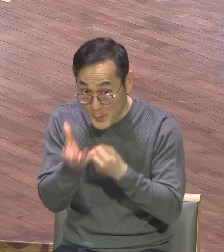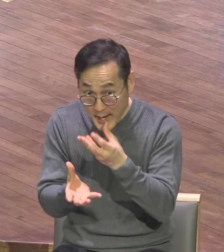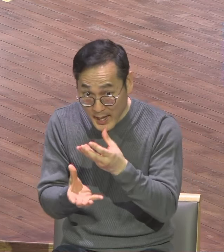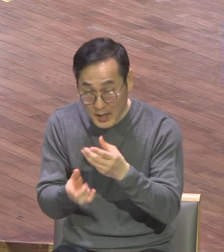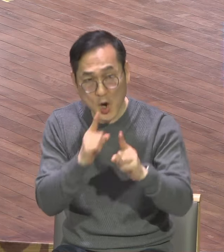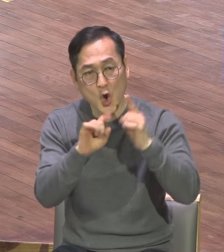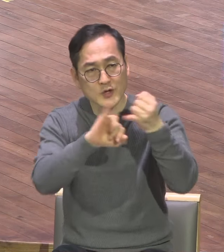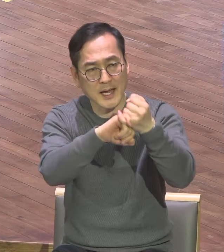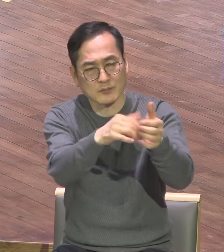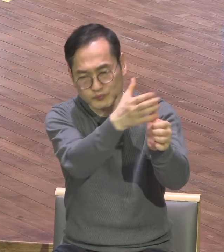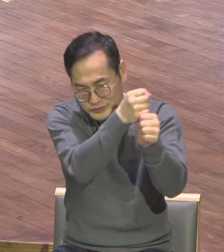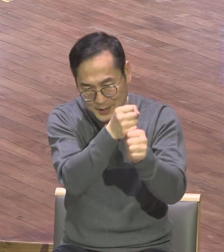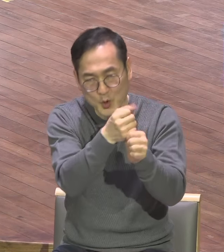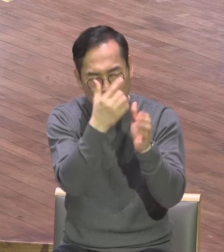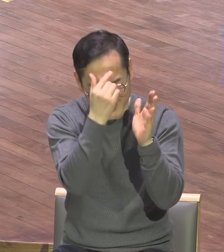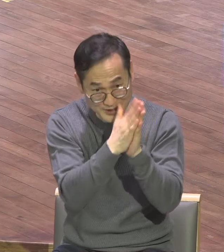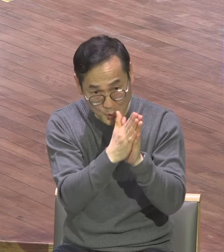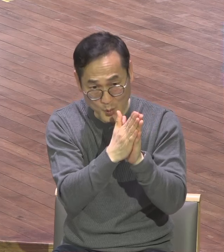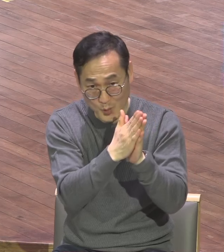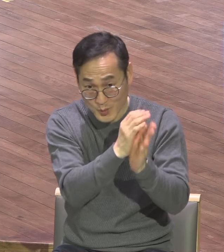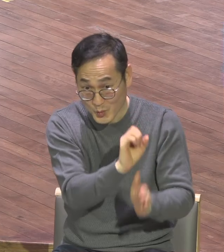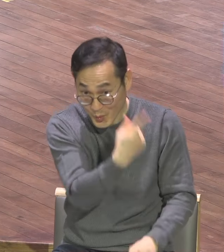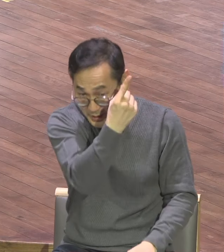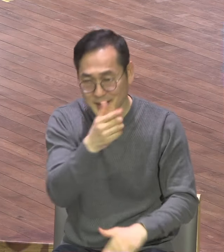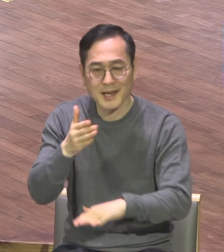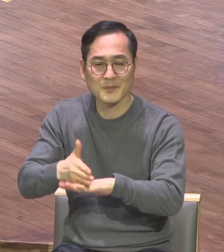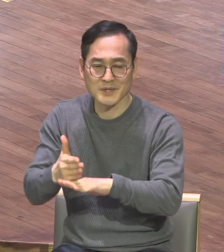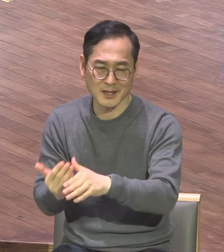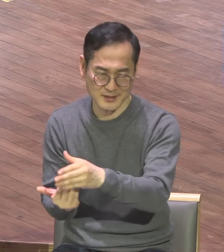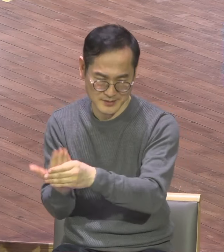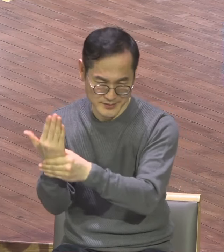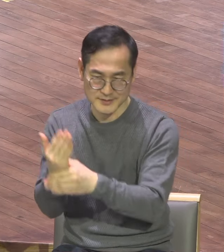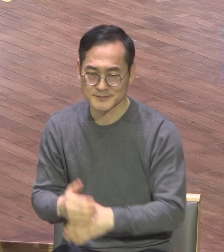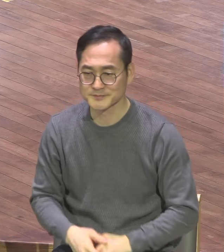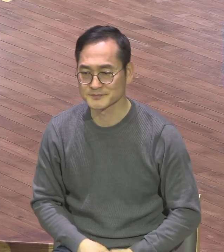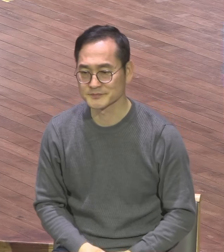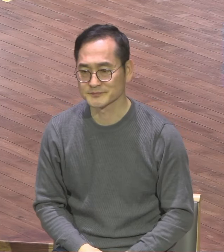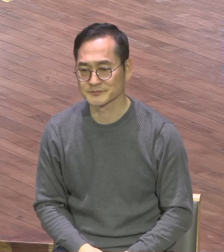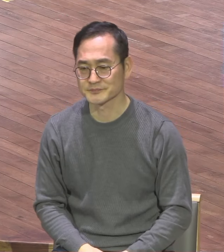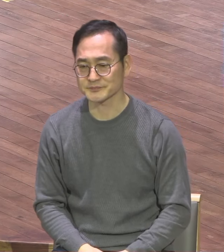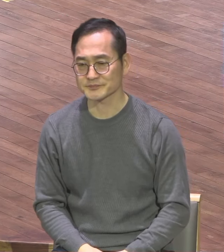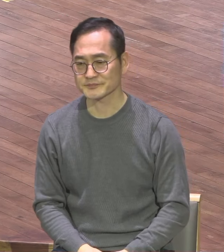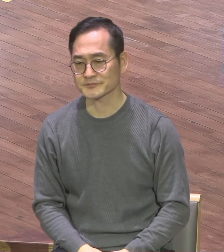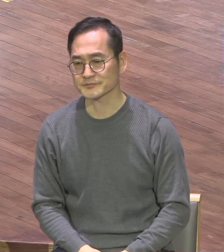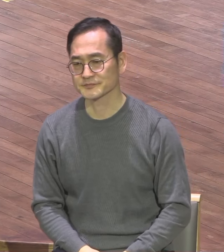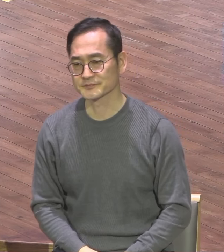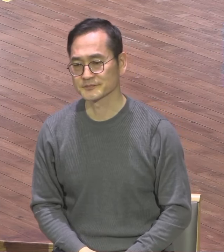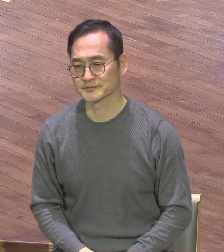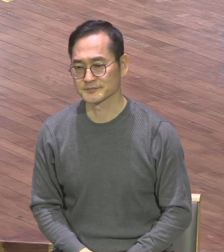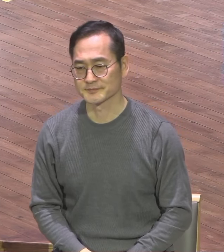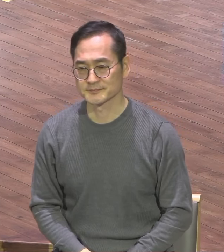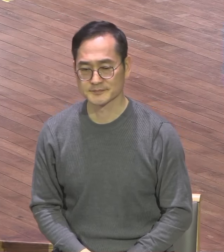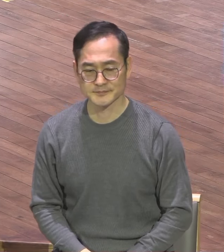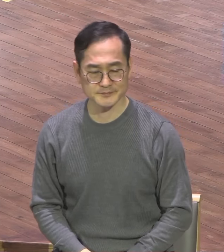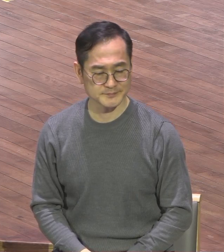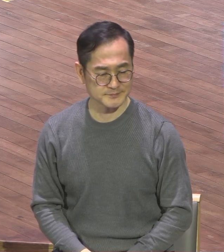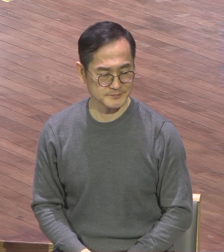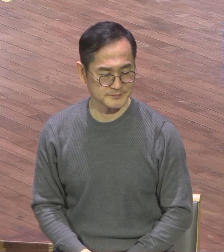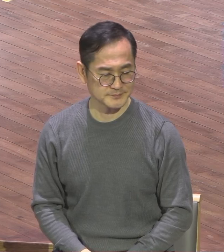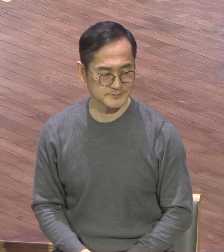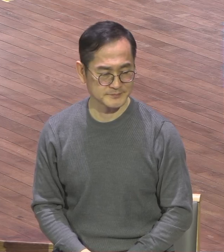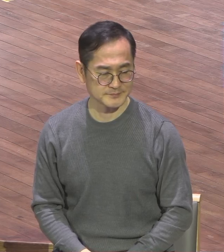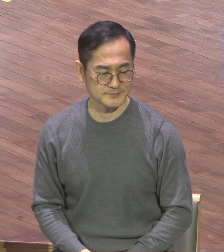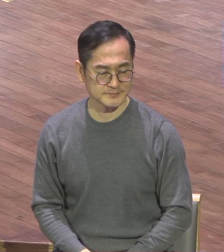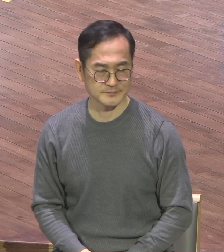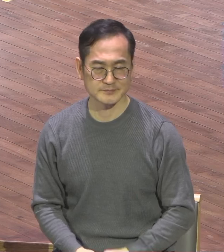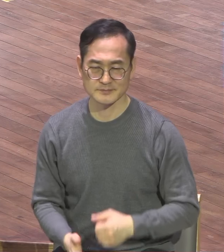붙잡은 기도. 말씀 묵상의 힘을 바탕으로 다윗이 기도한 거지요. 말씀 붙잡고 기도한 거지요. 그래서 다윗 말씀을 붙잡은 언약